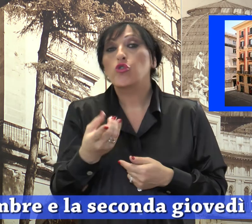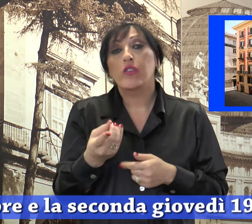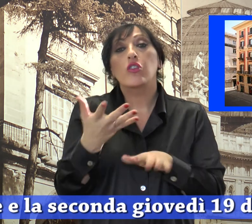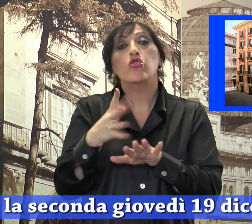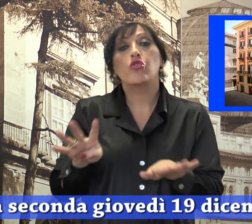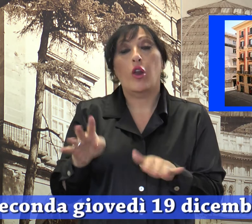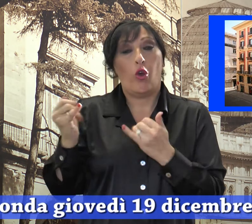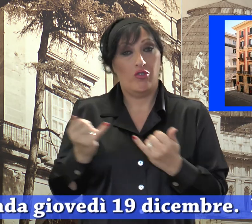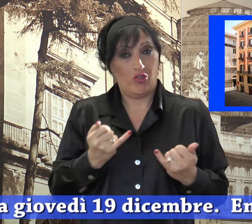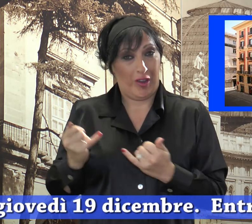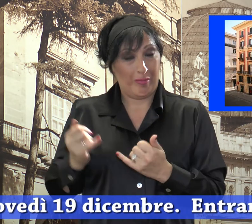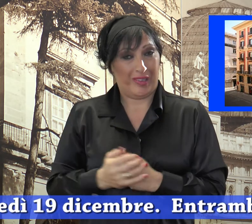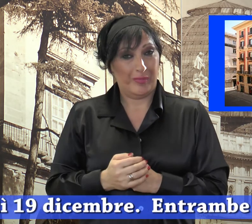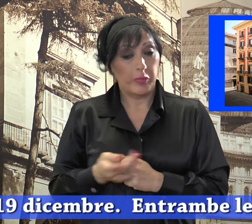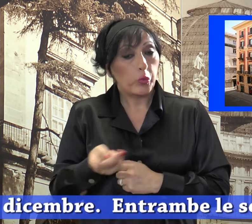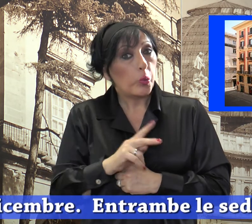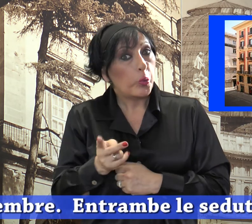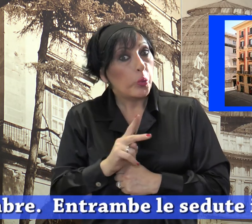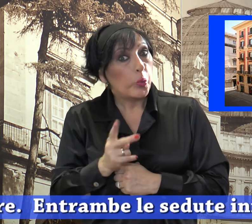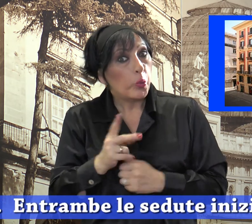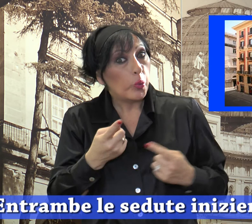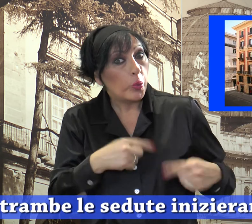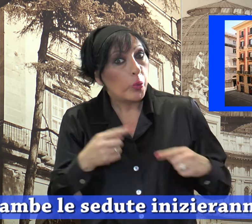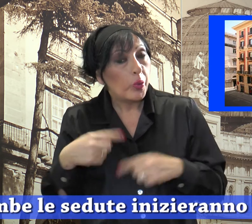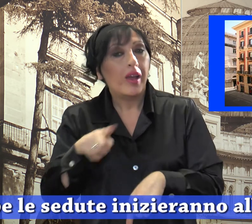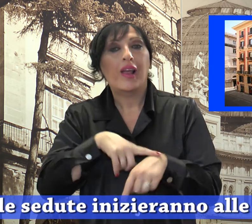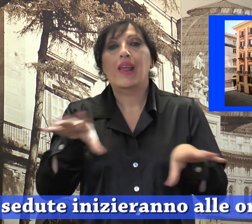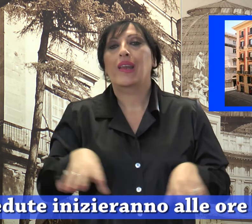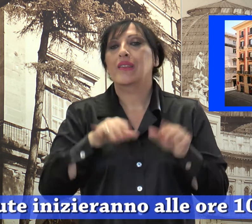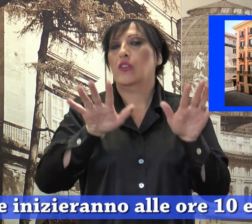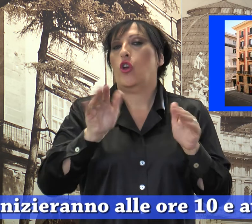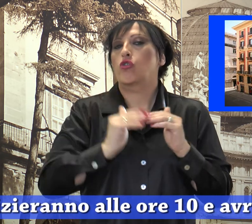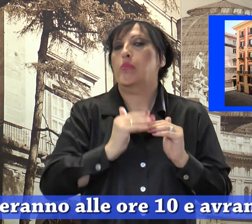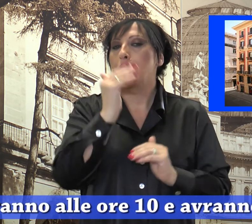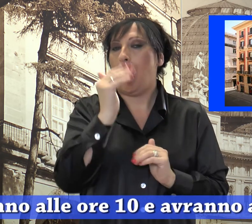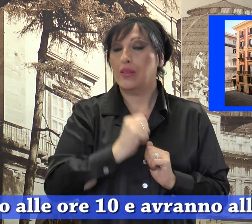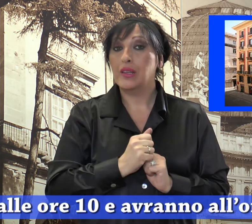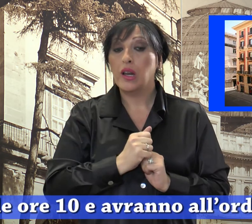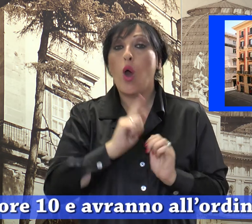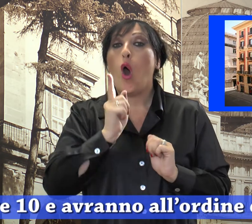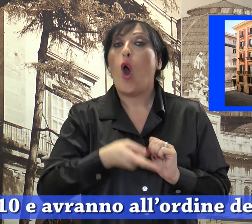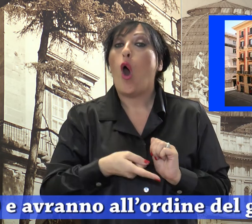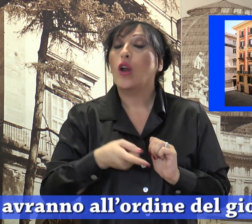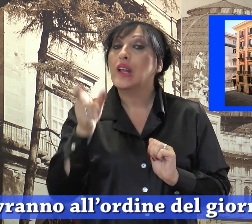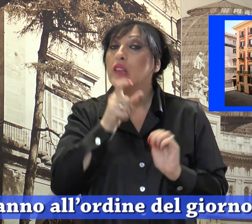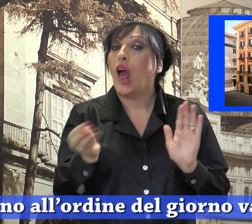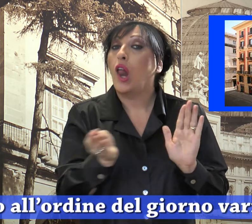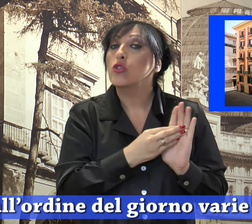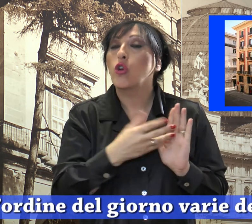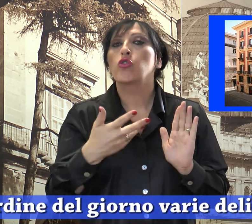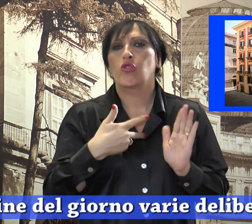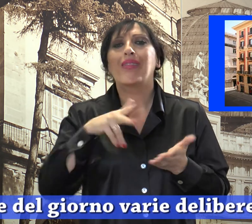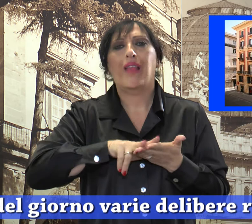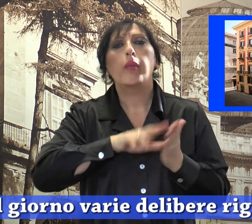19 dicembre. Entrambe le sedute inizieranno alle ore 10 e avranno all'ordine del giorno varie